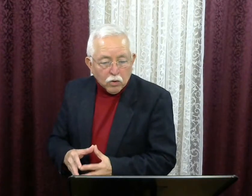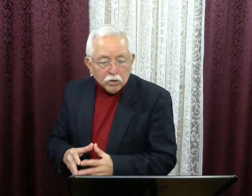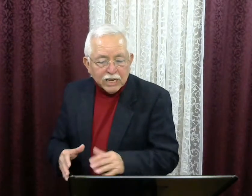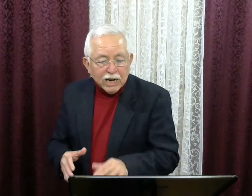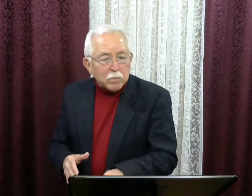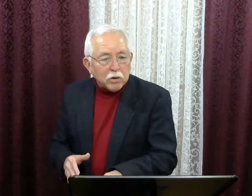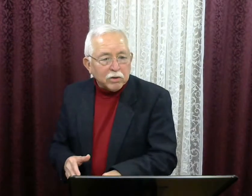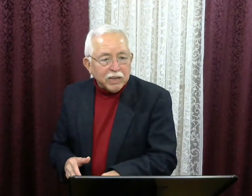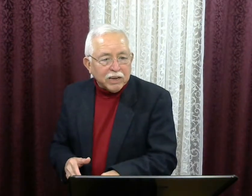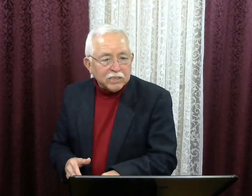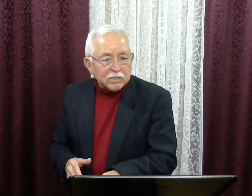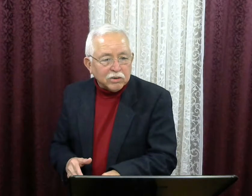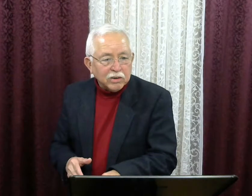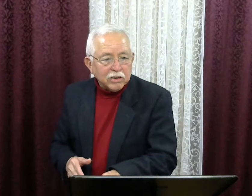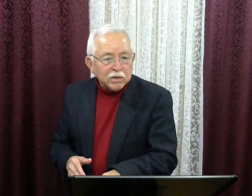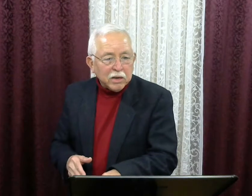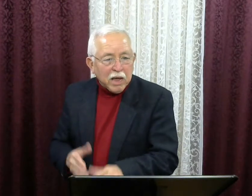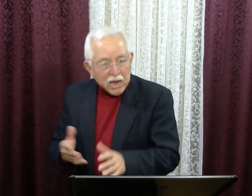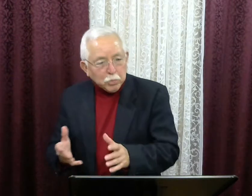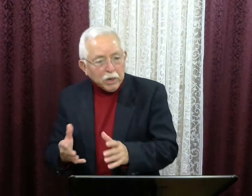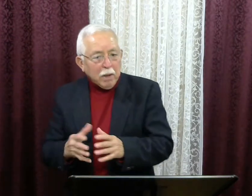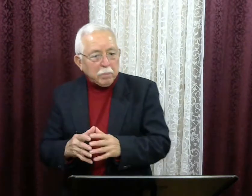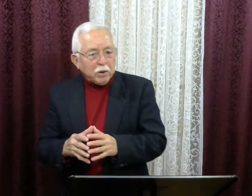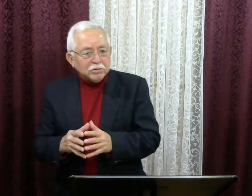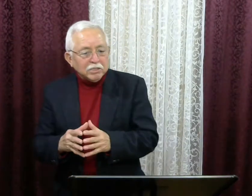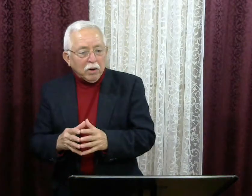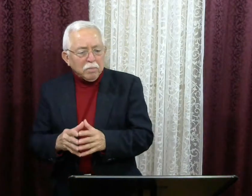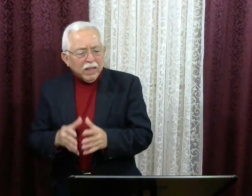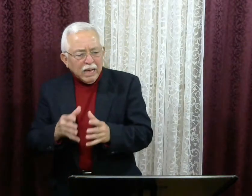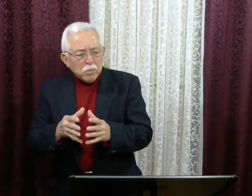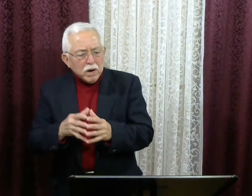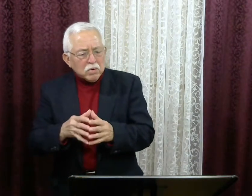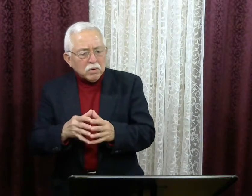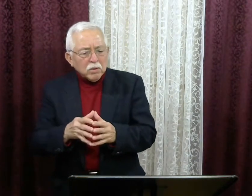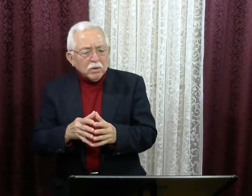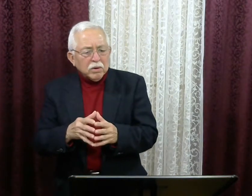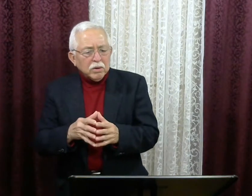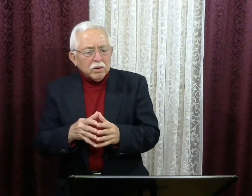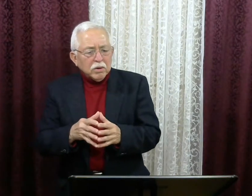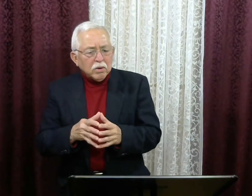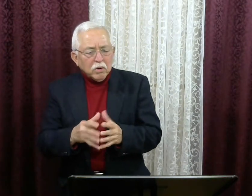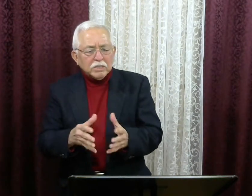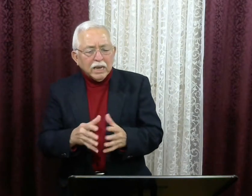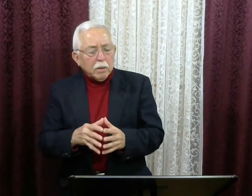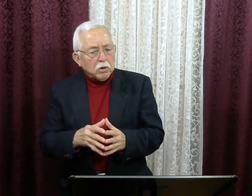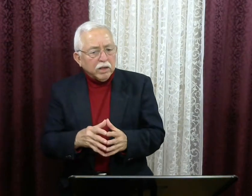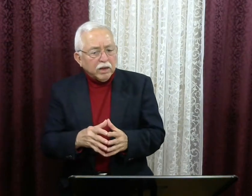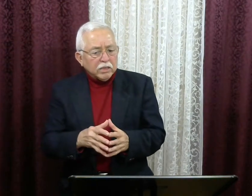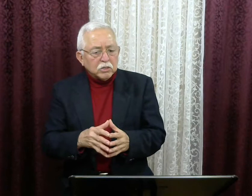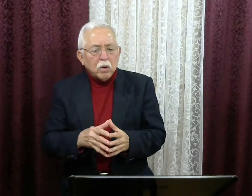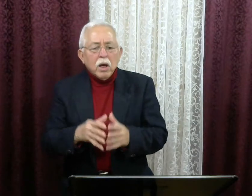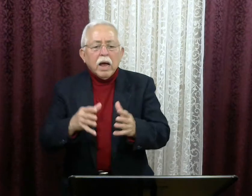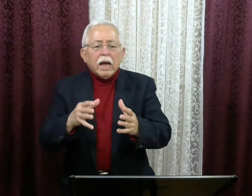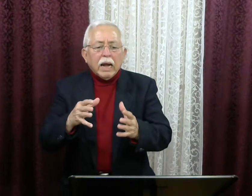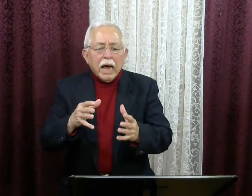conocer el amor de Cristo. Es buena la pregunta, ¿no? Qué bueno conocer el amor de Cristo. Claro,